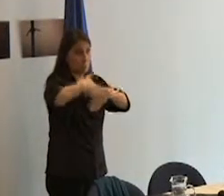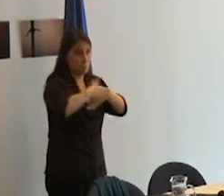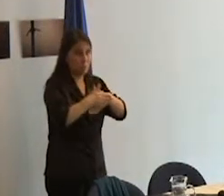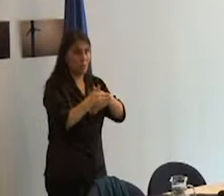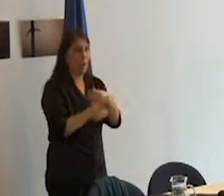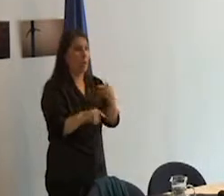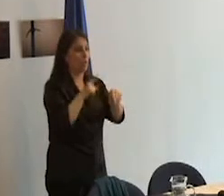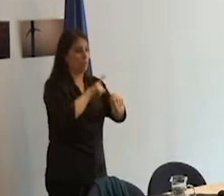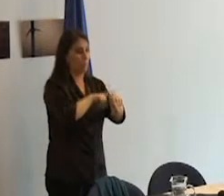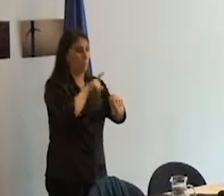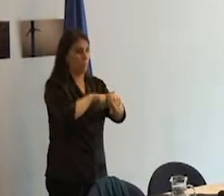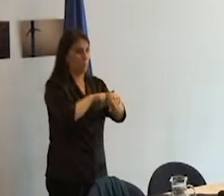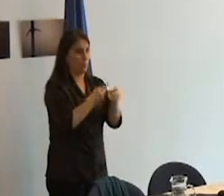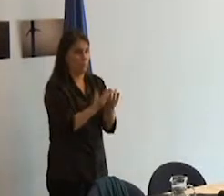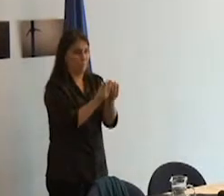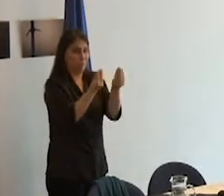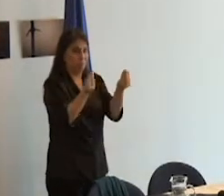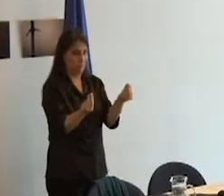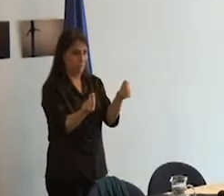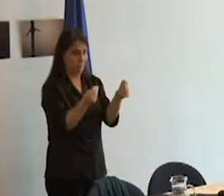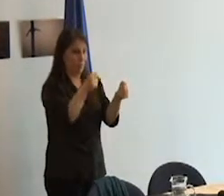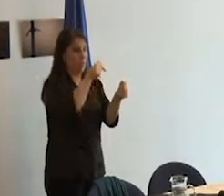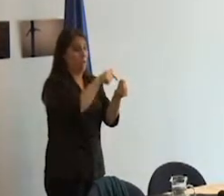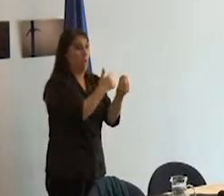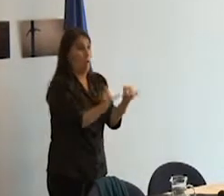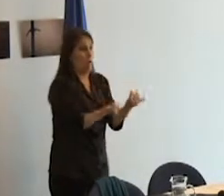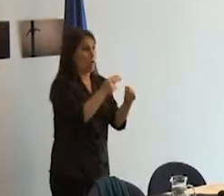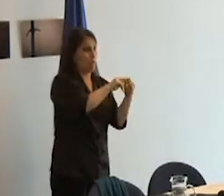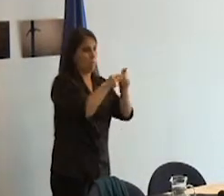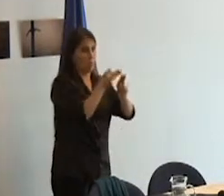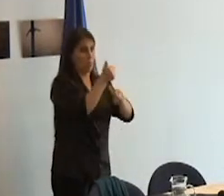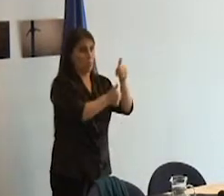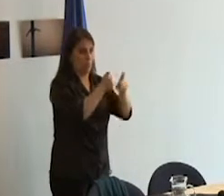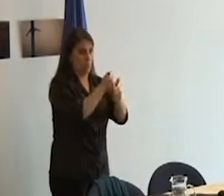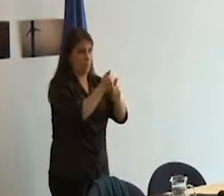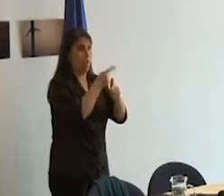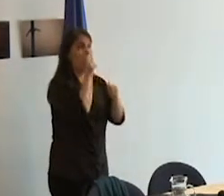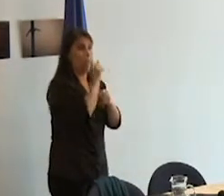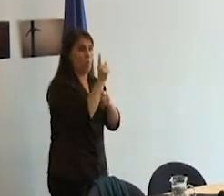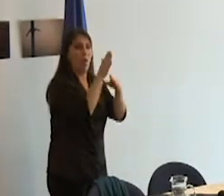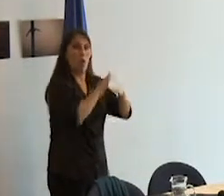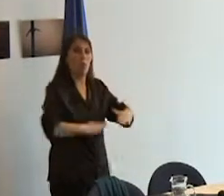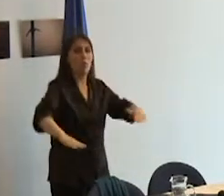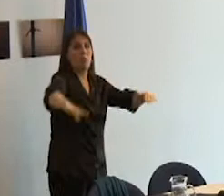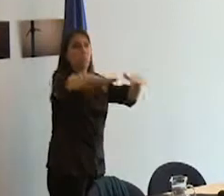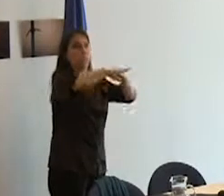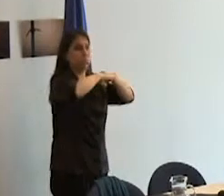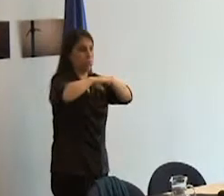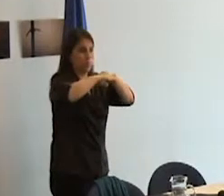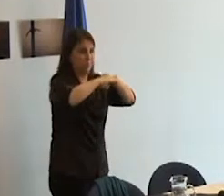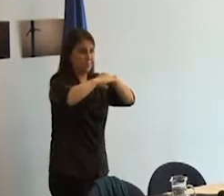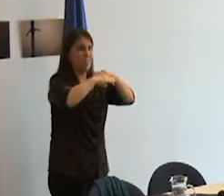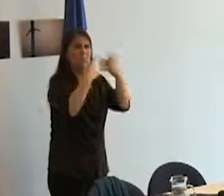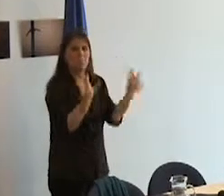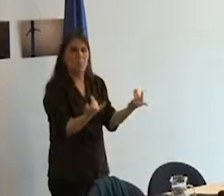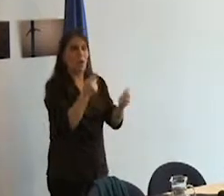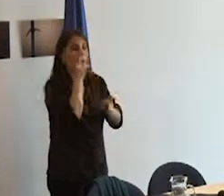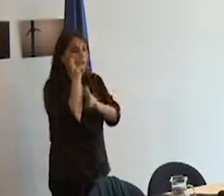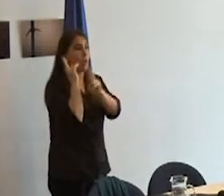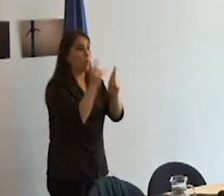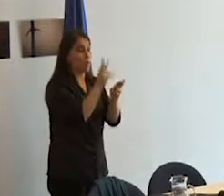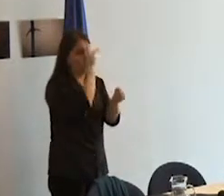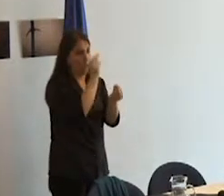básicos frente a la relación que hoy nos ocupa: la homogenización y el reconocimiento de